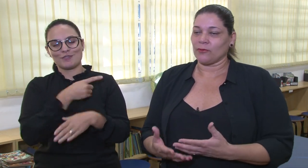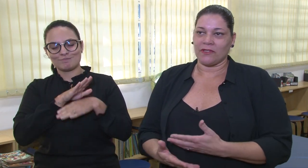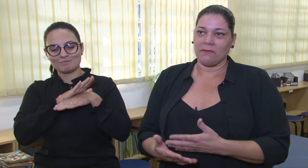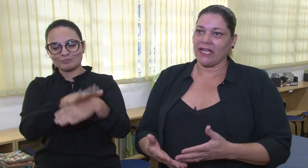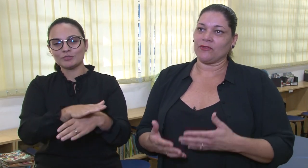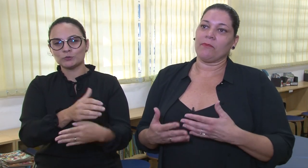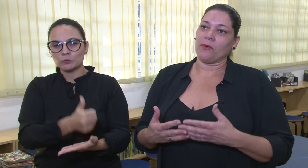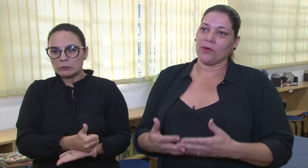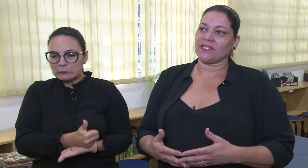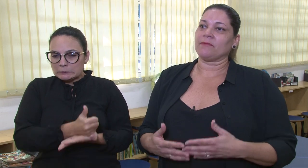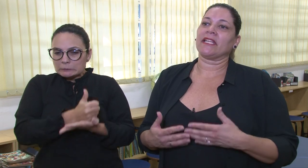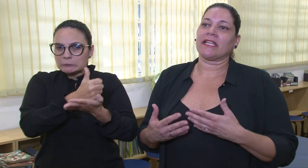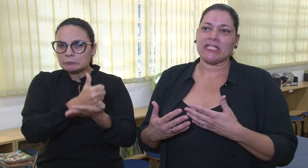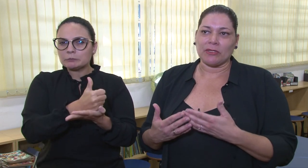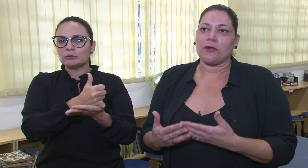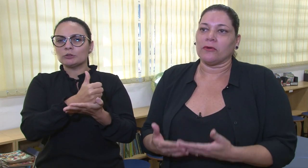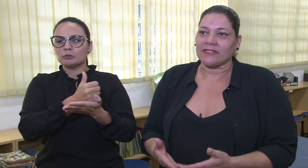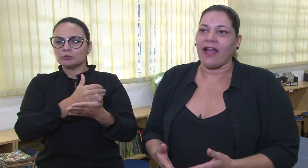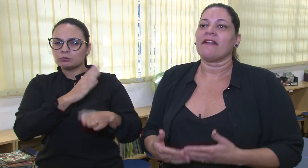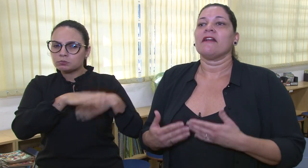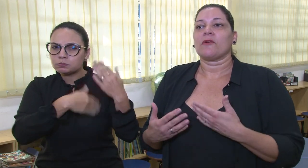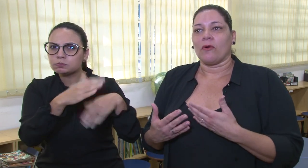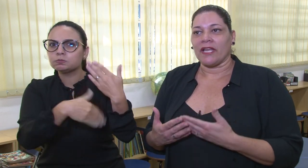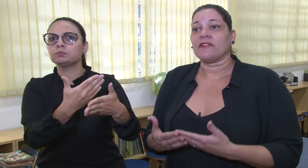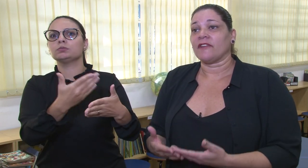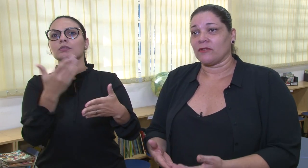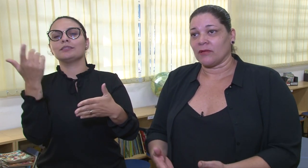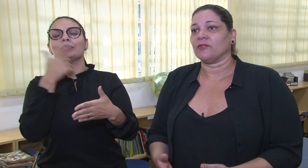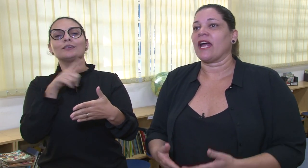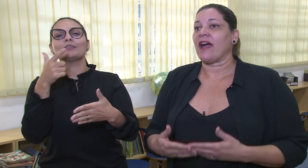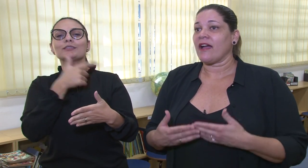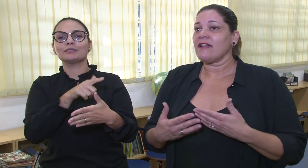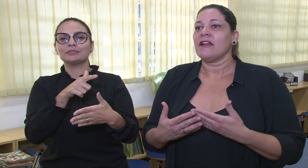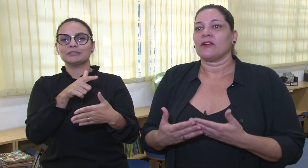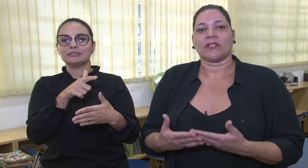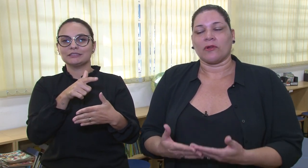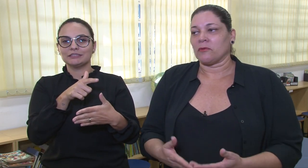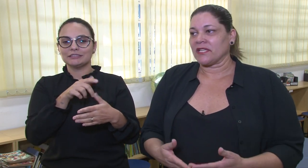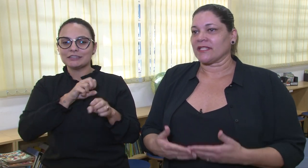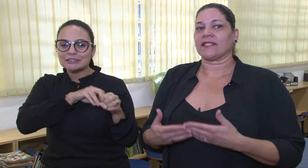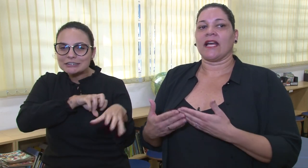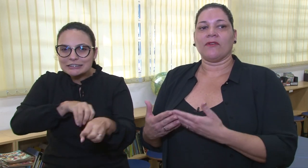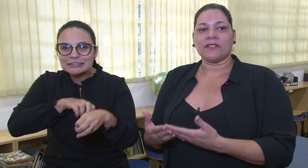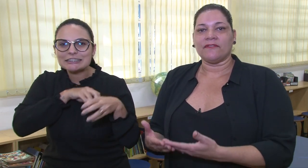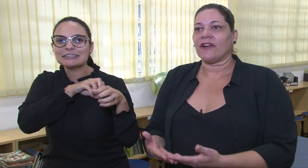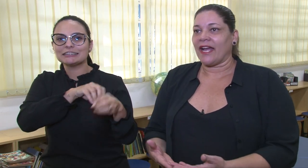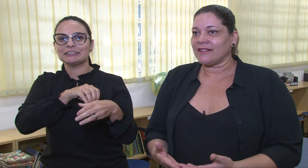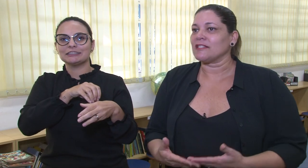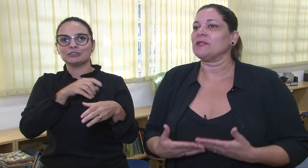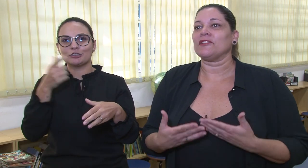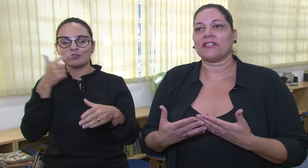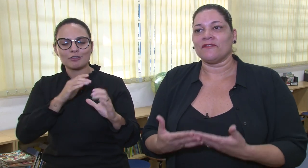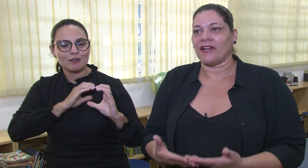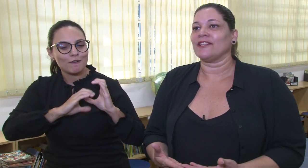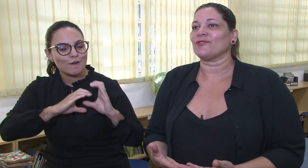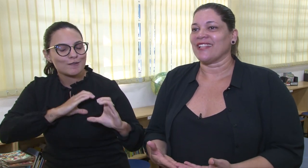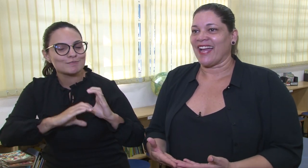o apoio, saber que aqui eles podem contar com alguém que vai colaborar, com a sua comunicação, que vai transmitir, que vai ajudar.